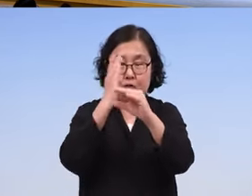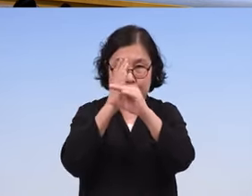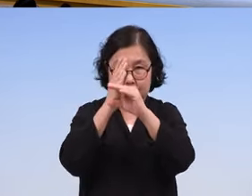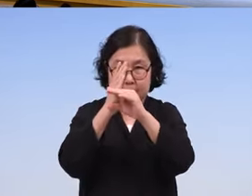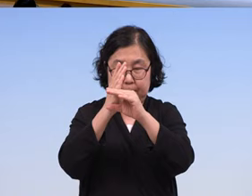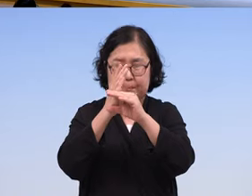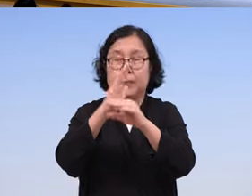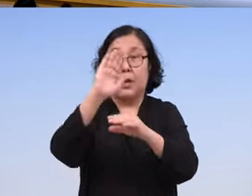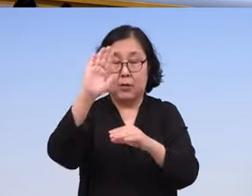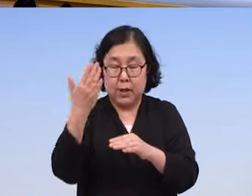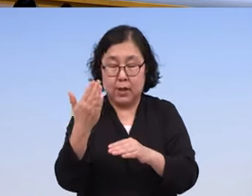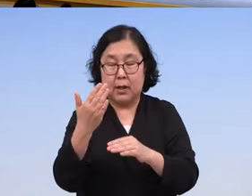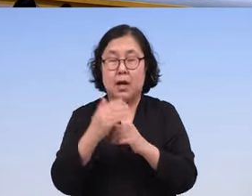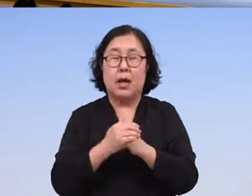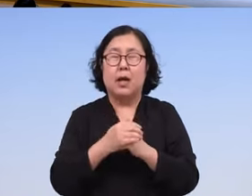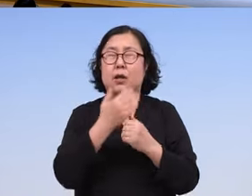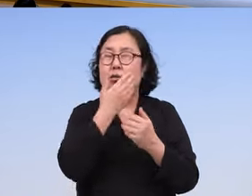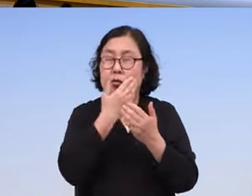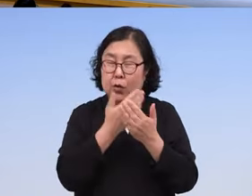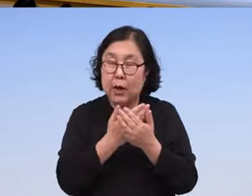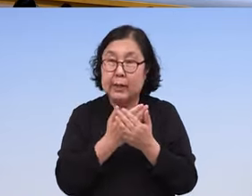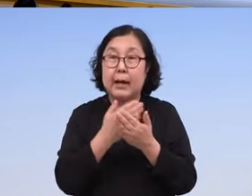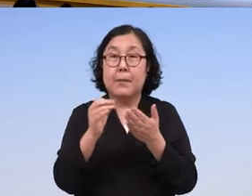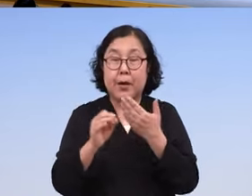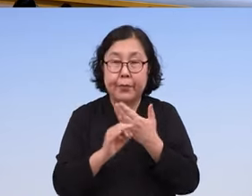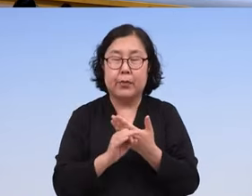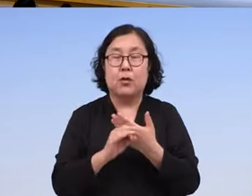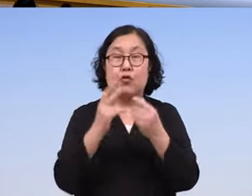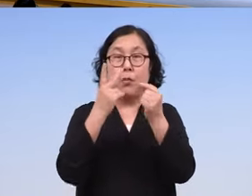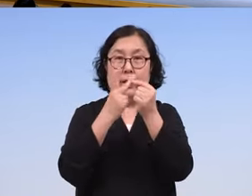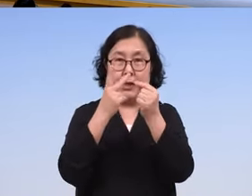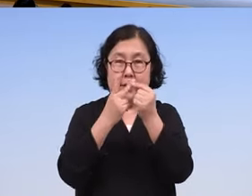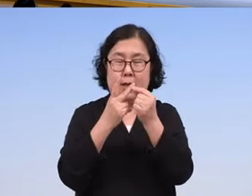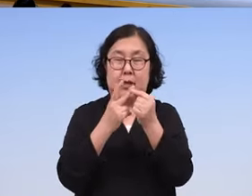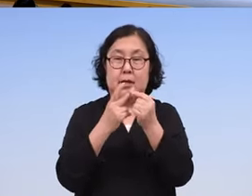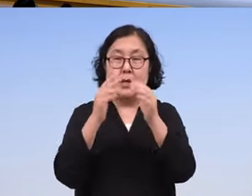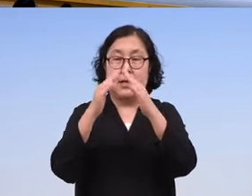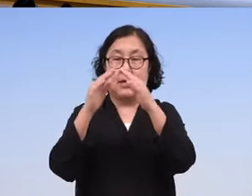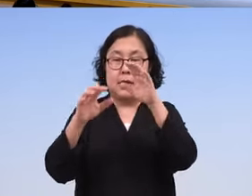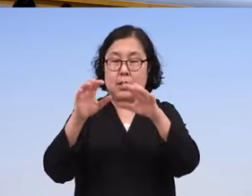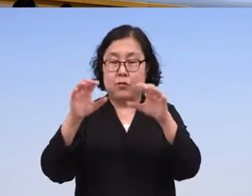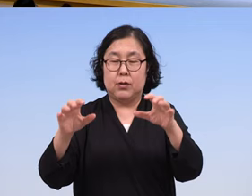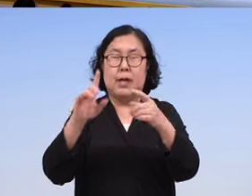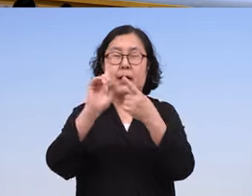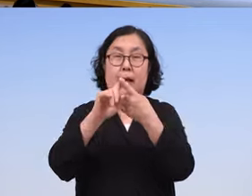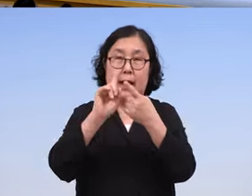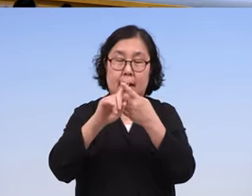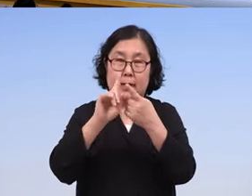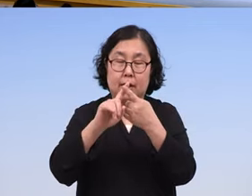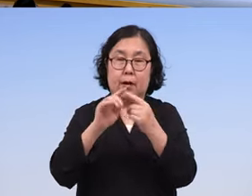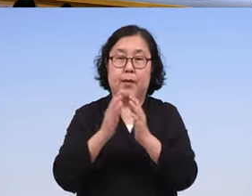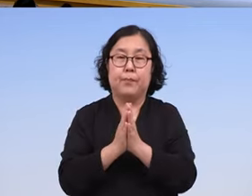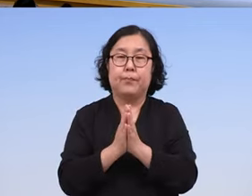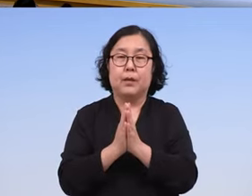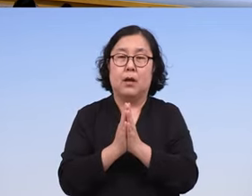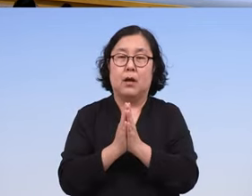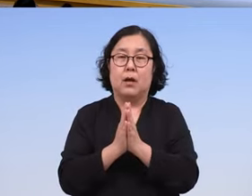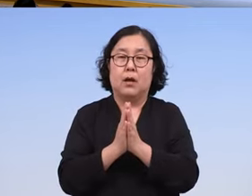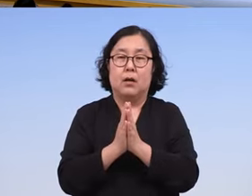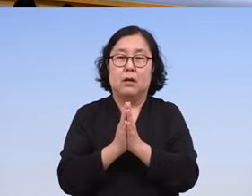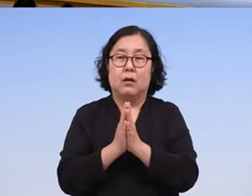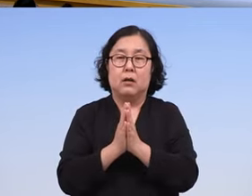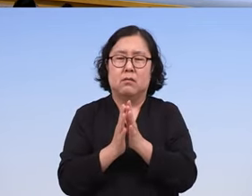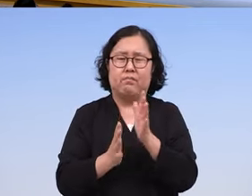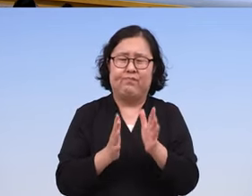되게 해달라는 그 꿈 넘어 꿈이 우리에게 필요한 지침이라면, 두 번째는 이웃에 대해 가지고